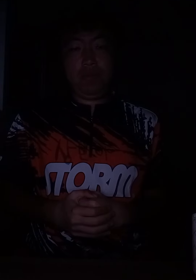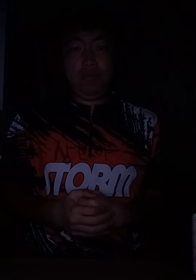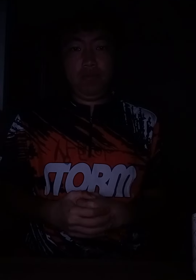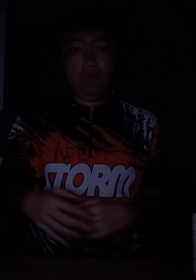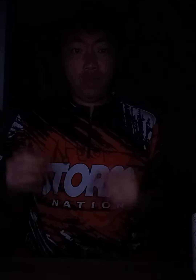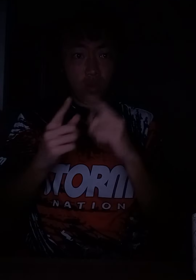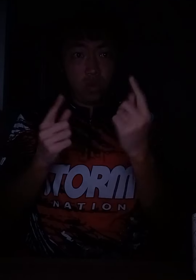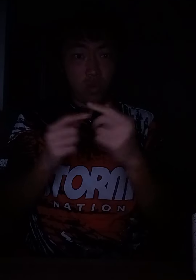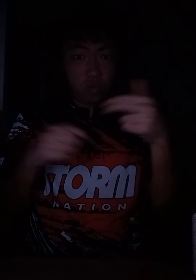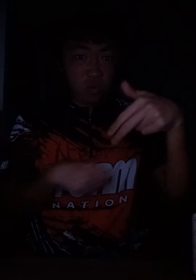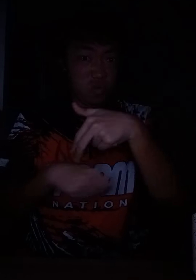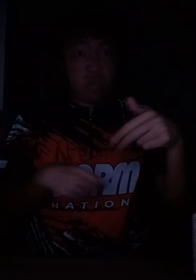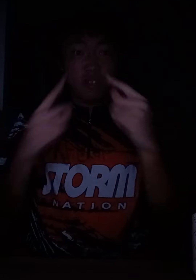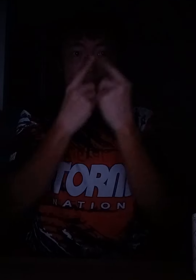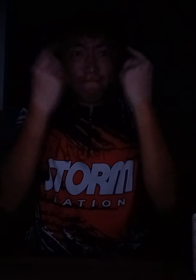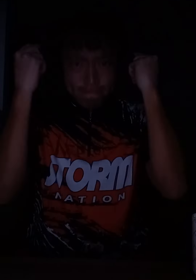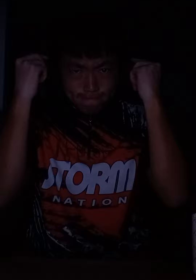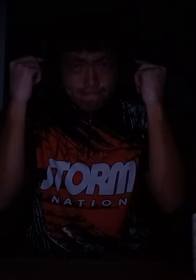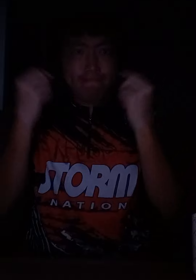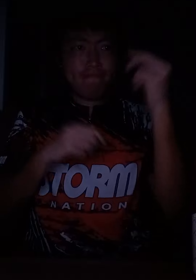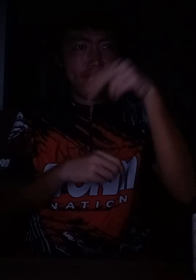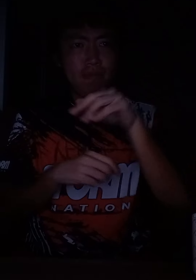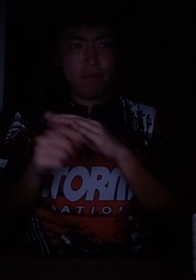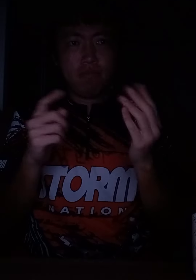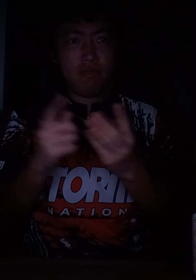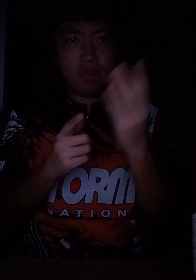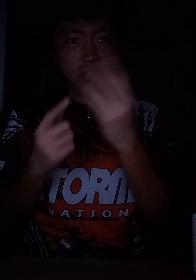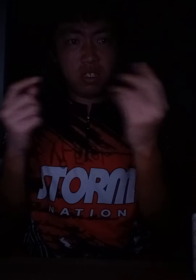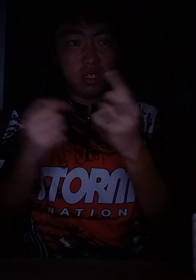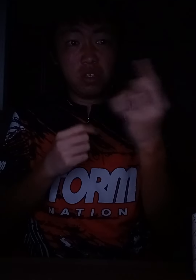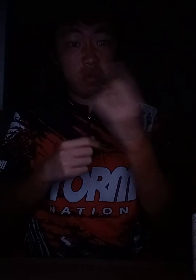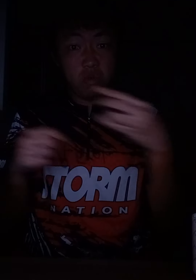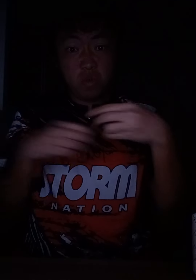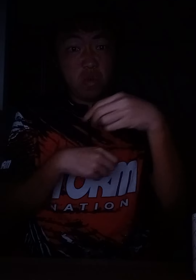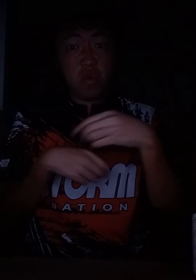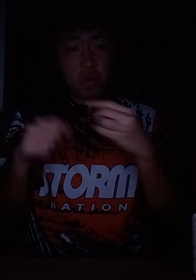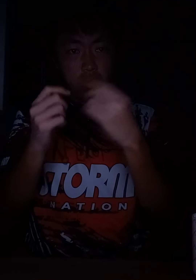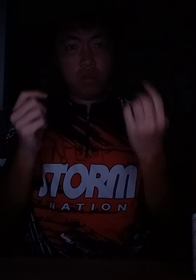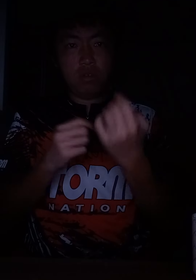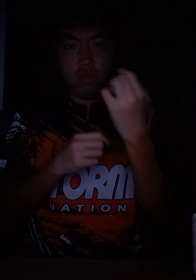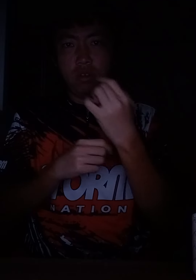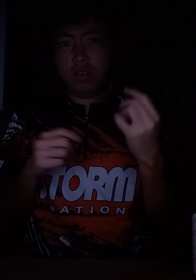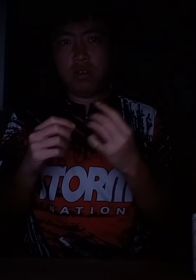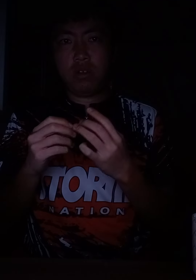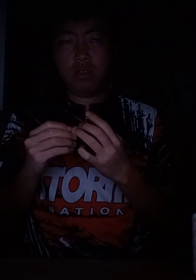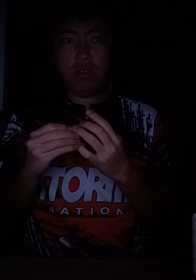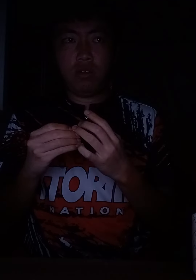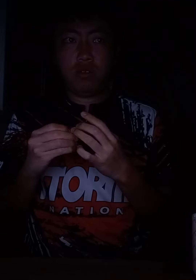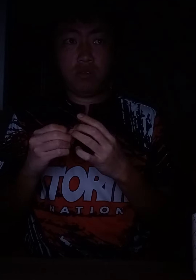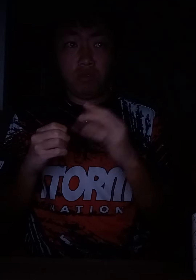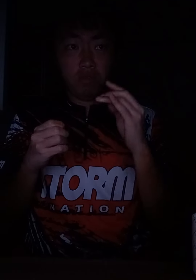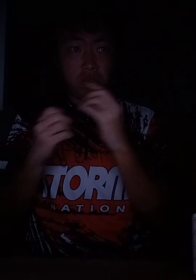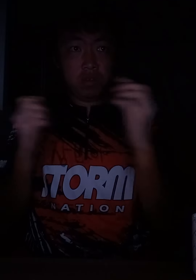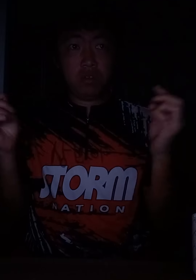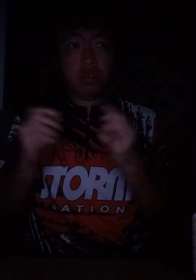이건 버스에서 원래 마스크 쓰게 돼 있는데 그걸 가지고 왜 버스 기사한테 뭐라 그러냐 하니까 거기서부터 이제 승객들한테 욕이 시작된 거예요. 버스